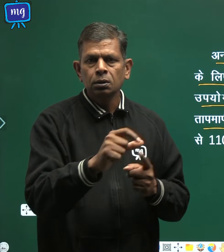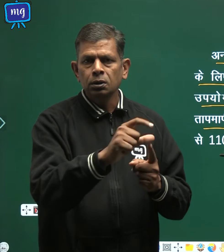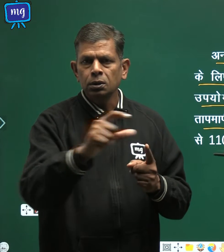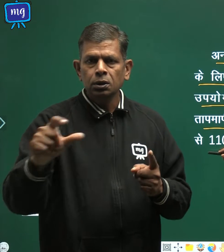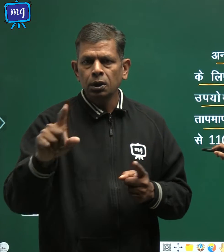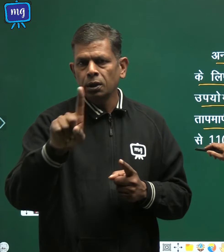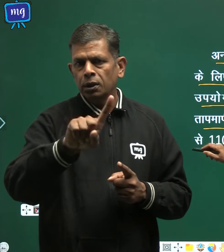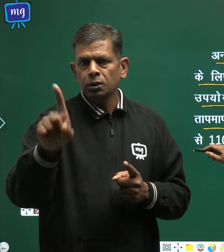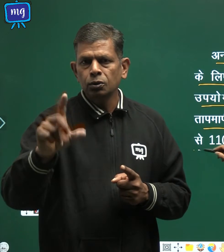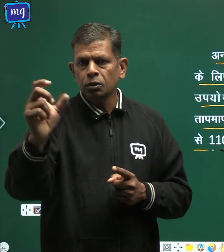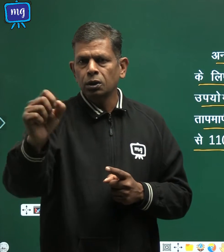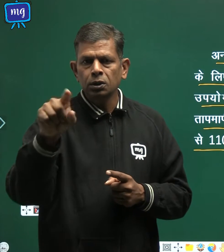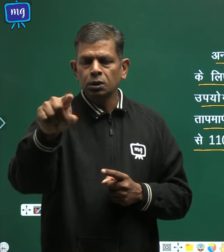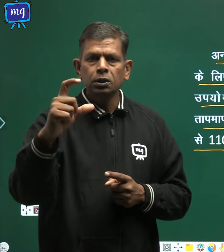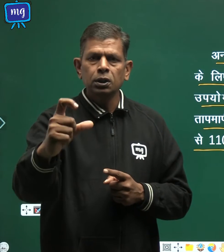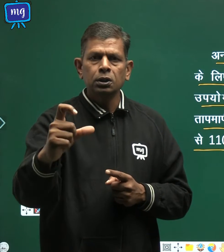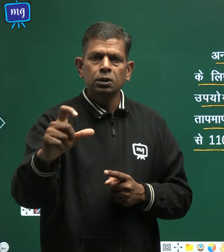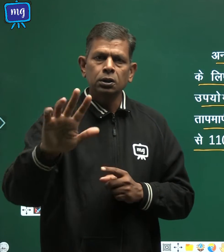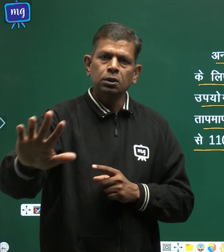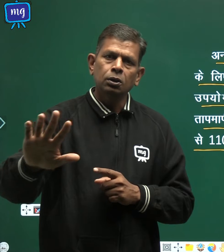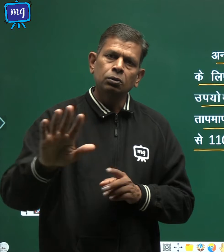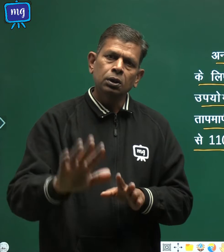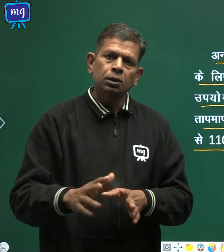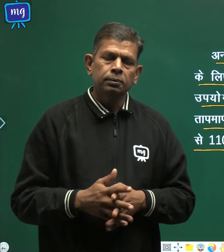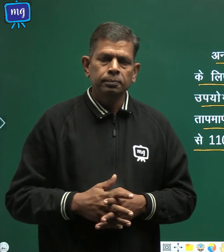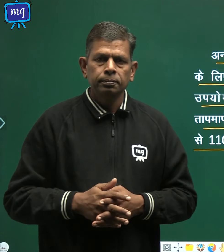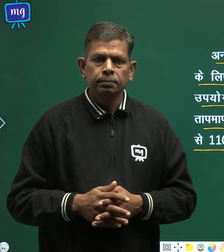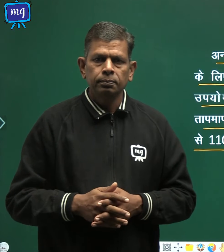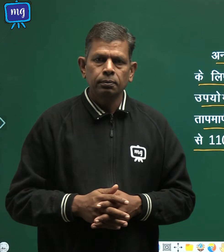से 110 डिग्री सेल्सियस तक होता है।